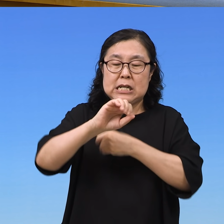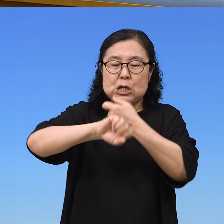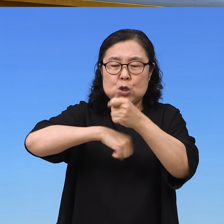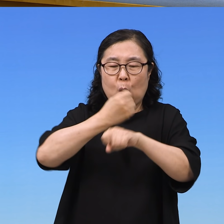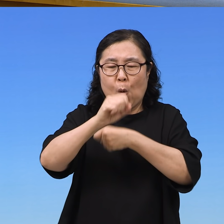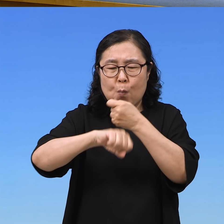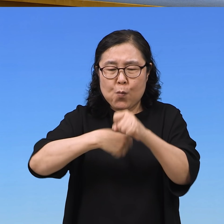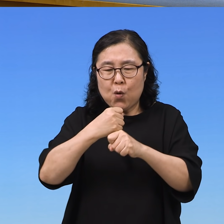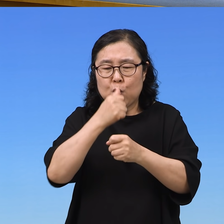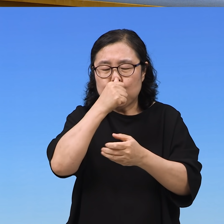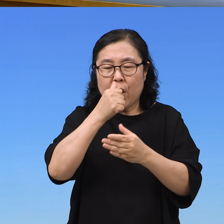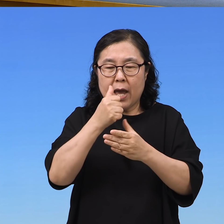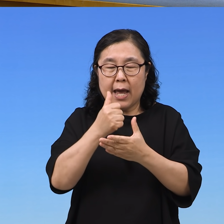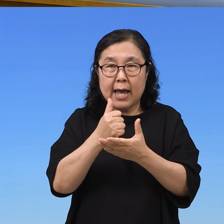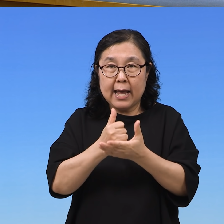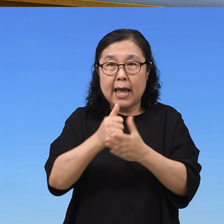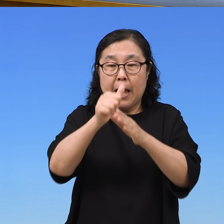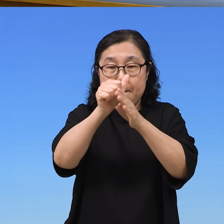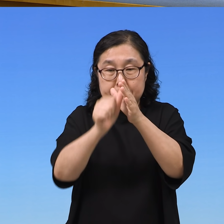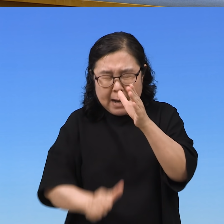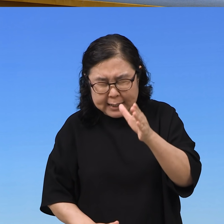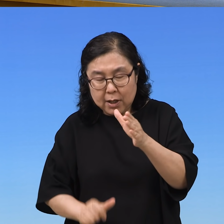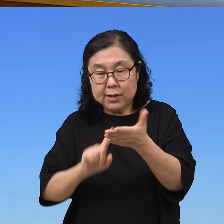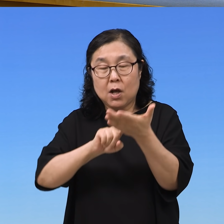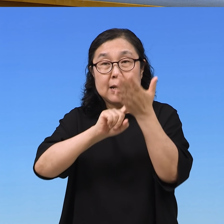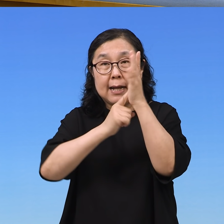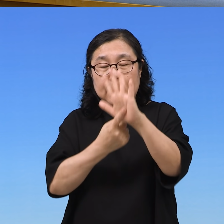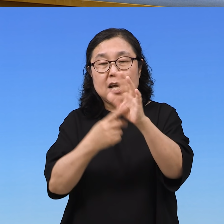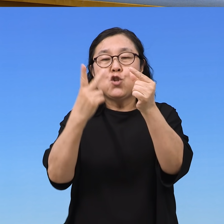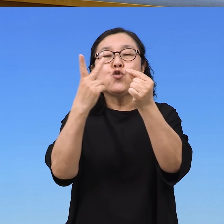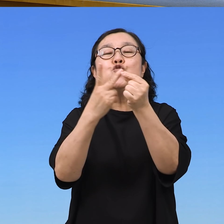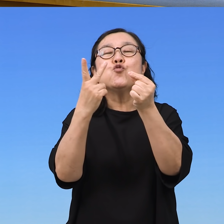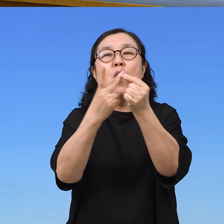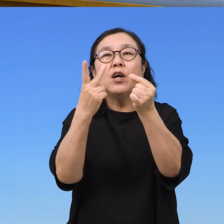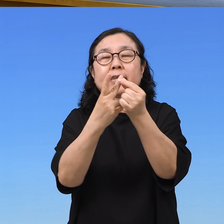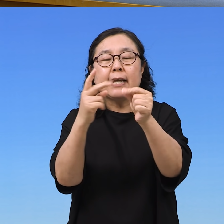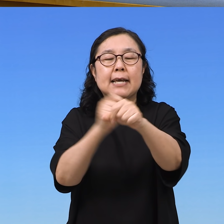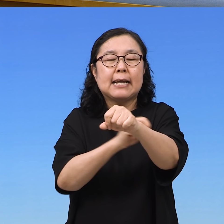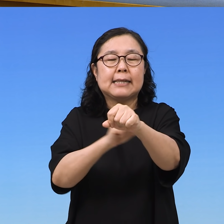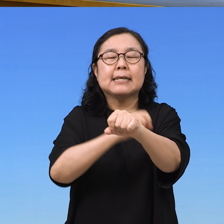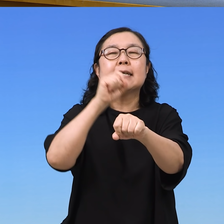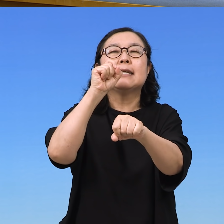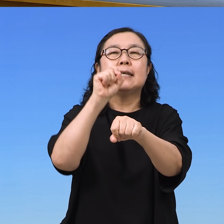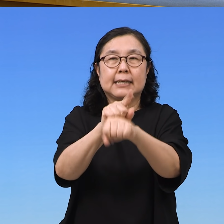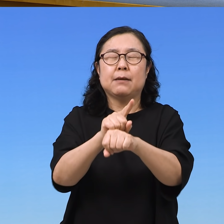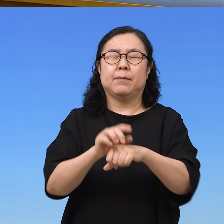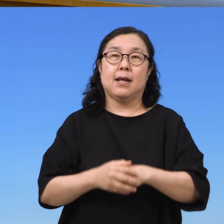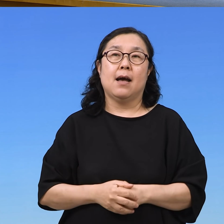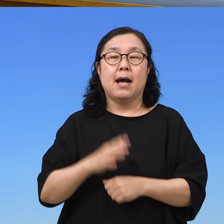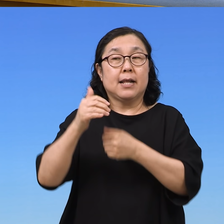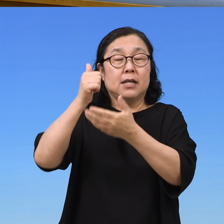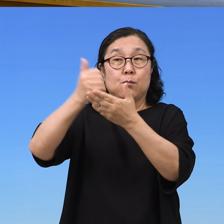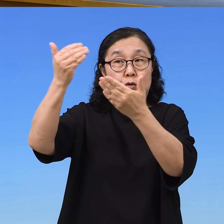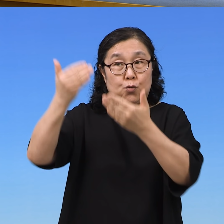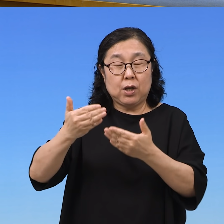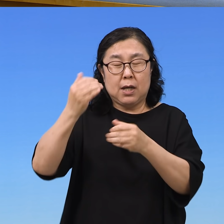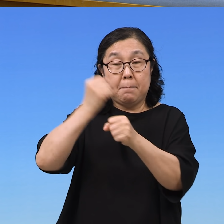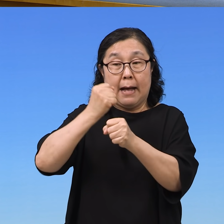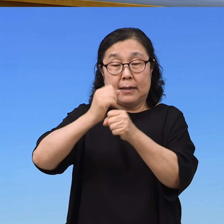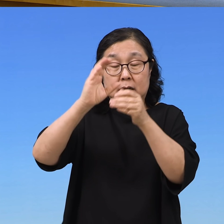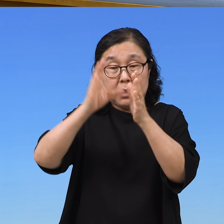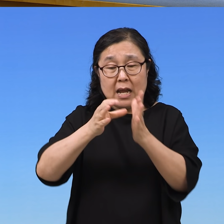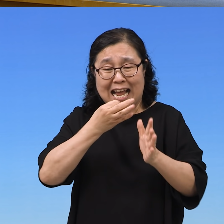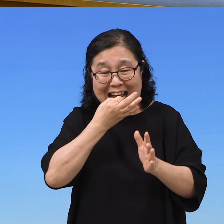나타난 제2의 습성이다. 무슨 소리인지 아시겠죠? 하나님 절대 우리를 이렇게 탐욕적으로 만들지 않으셨다는